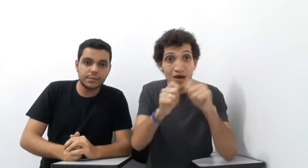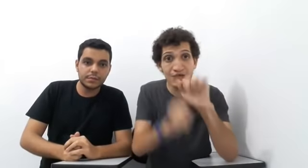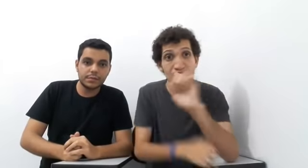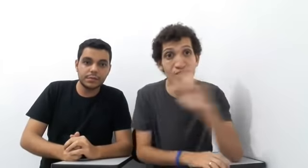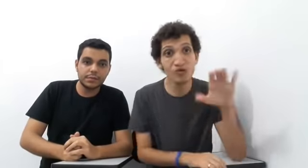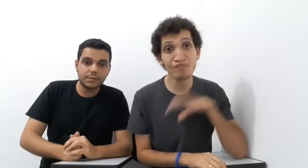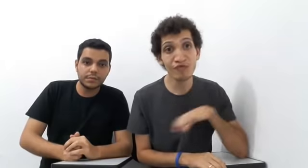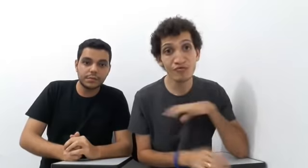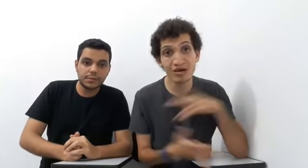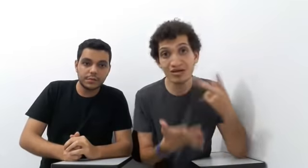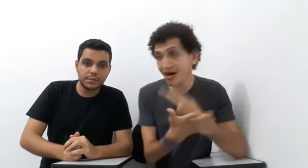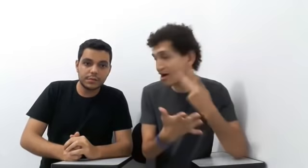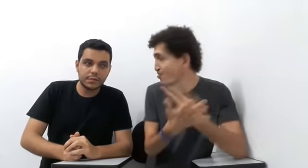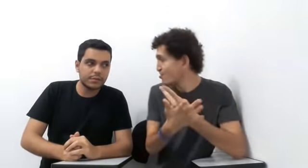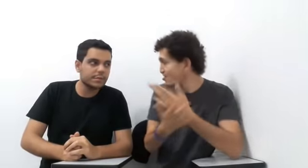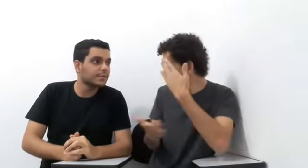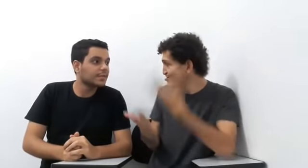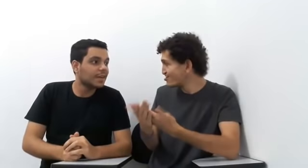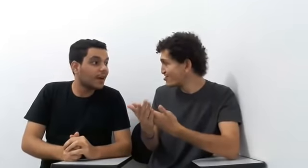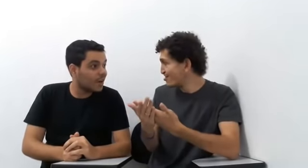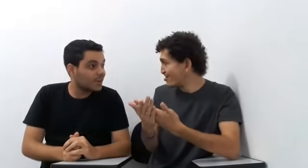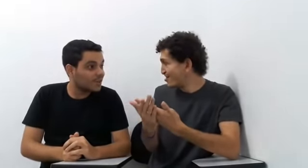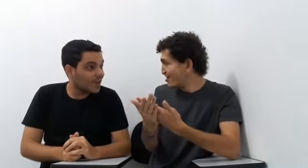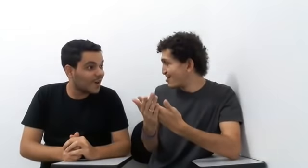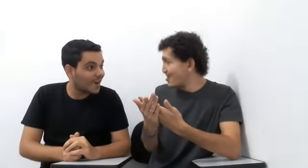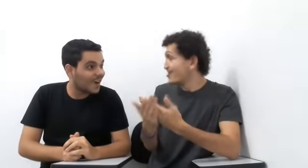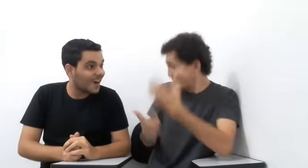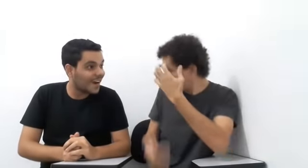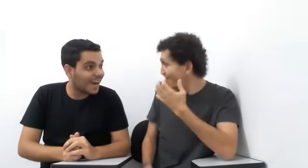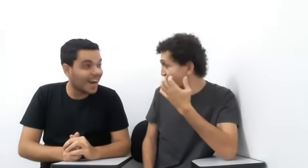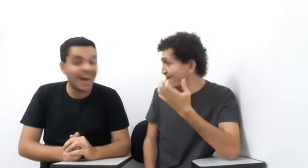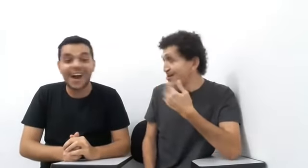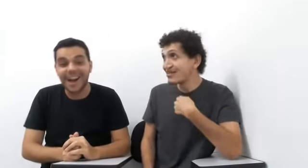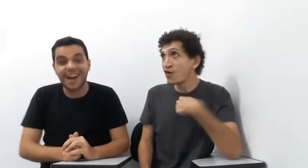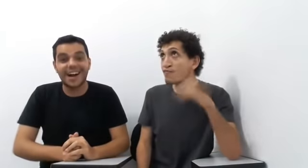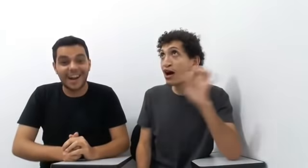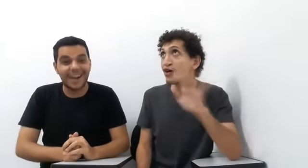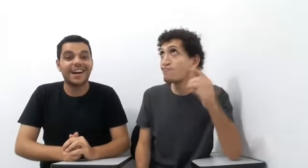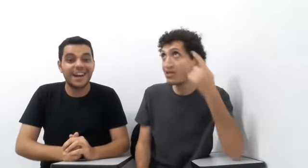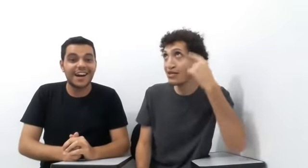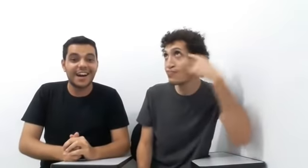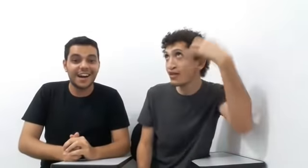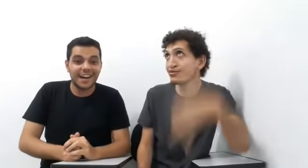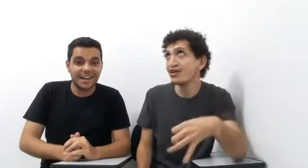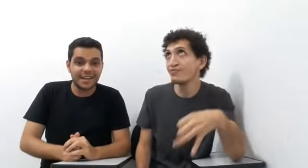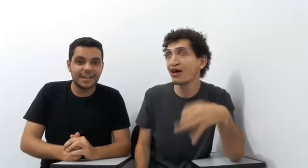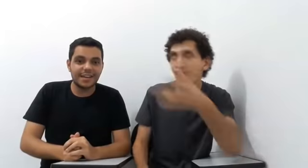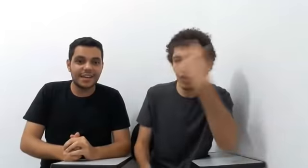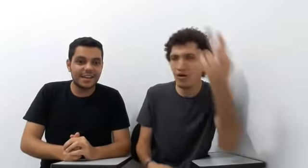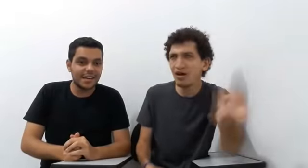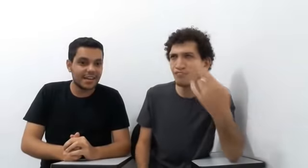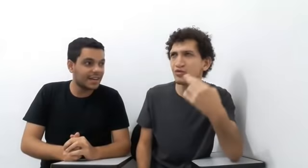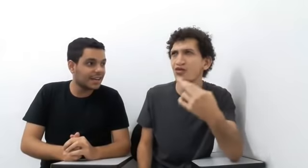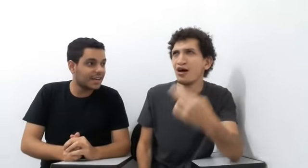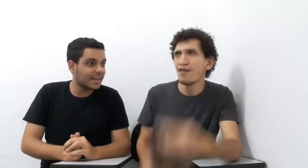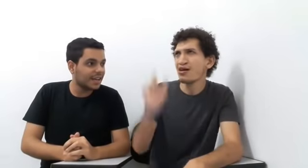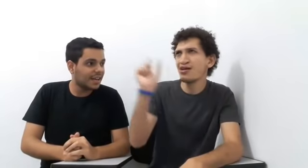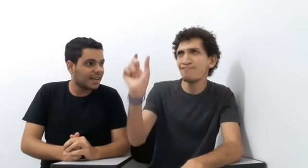da teologia portuguesa errado. Olha só. Sério. E aí eu passo pensando, tá certo. Aí a pessoa me responde. Mas essa